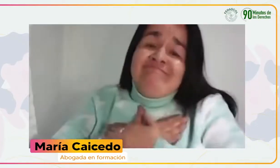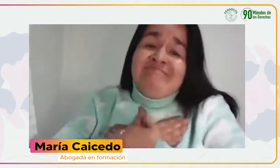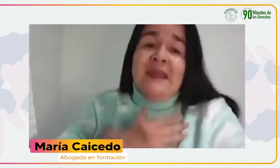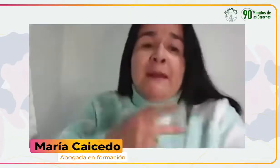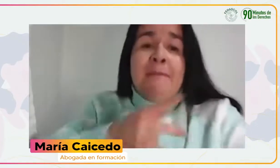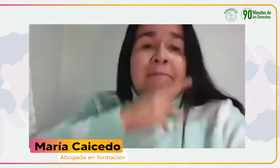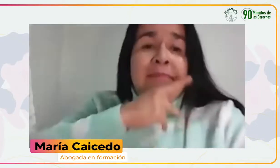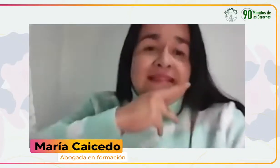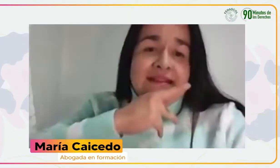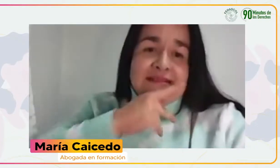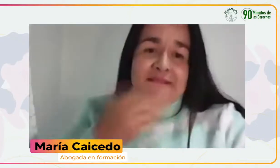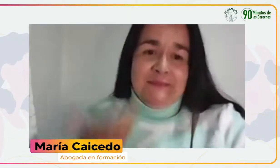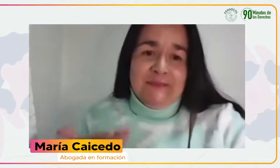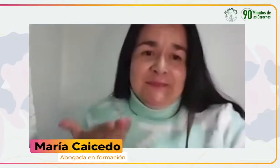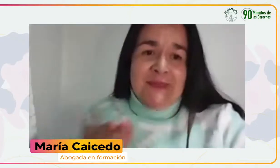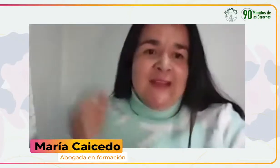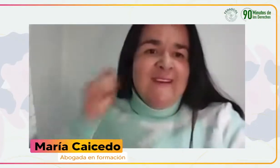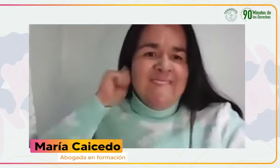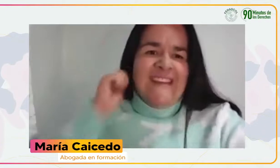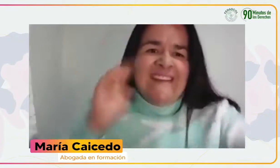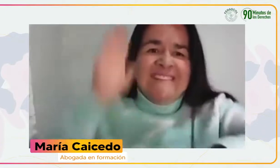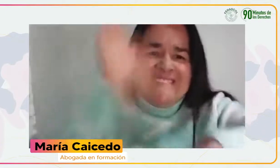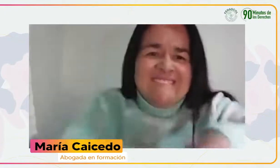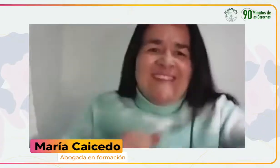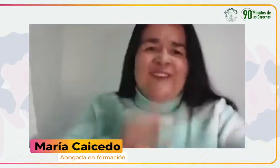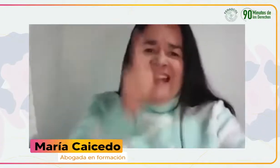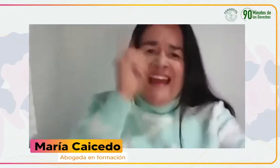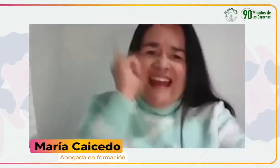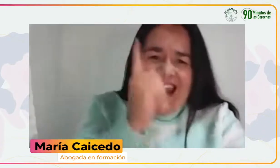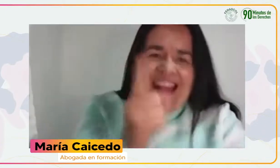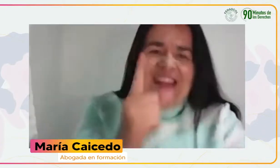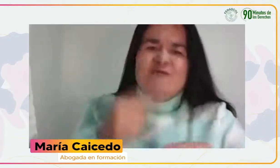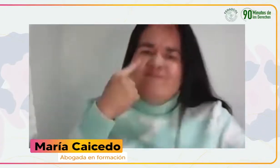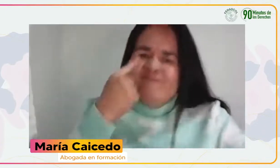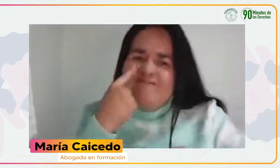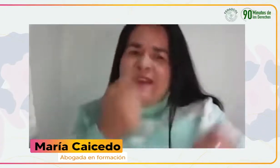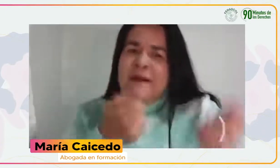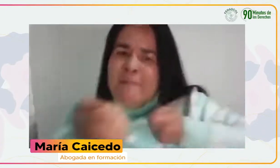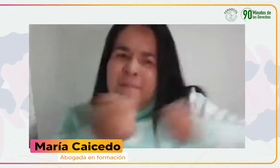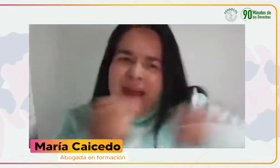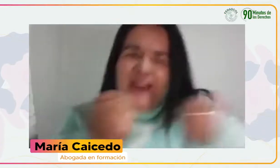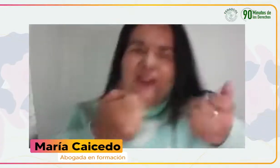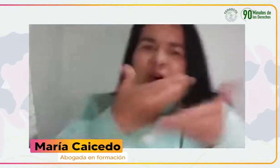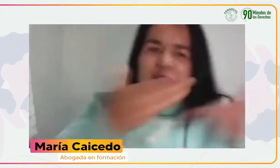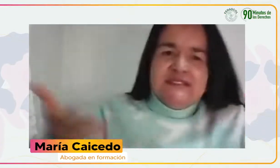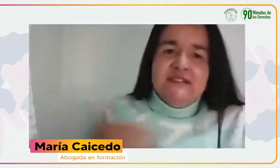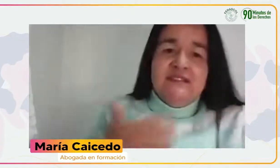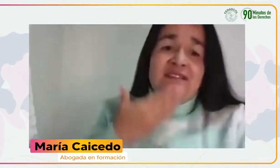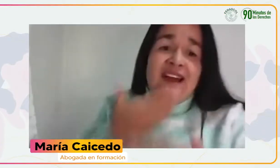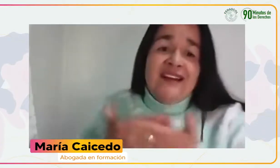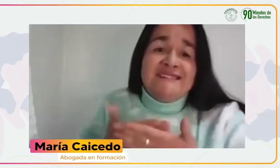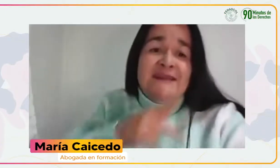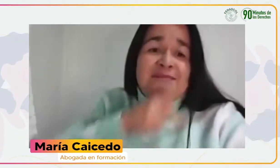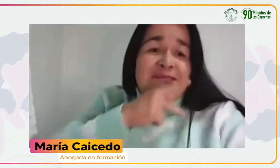y realmente gracias a Patricia, que siempre jalaba las orejas y decía, mire, hay que